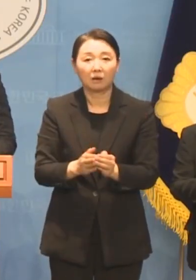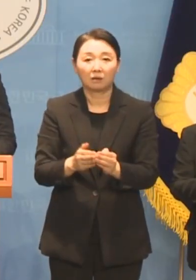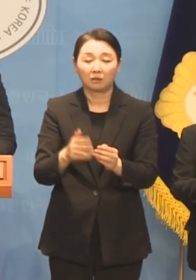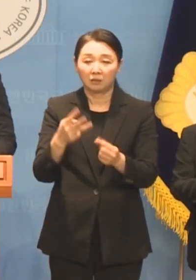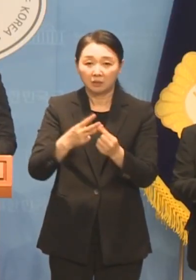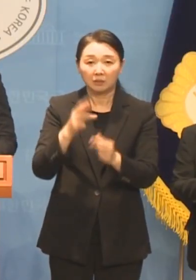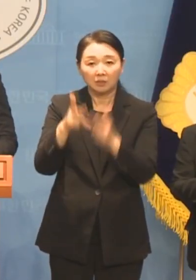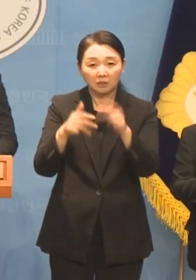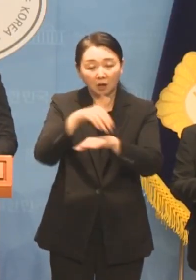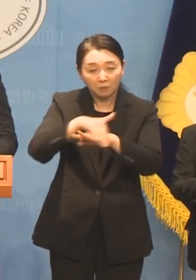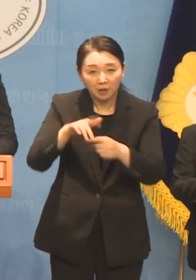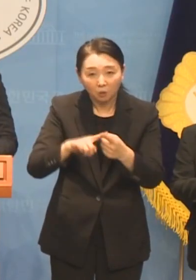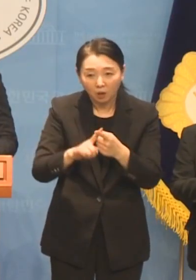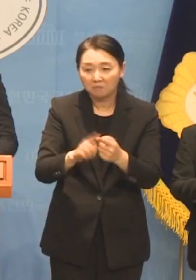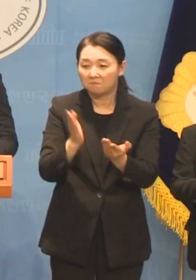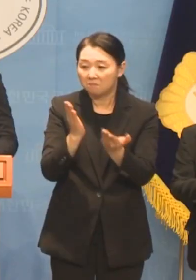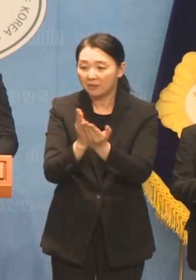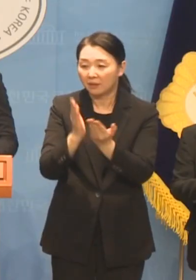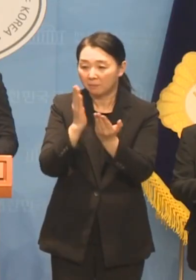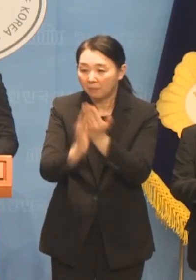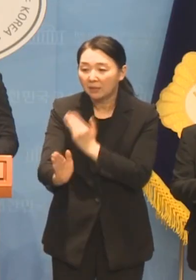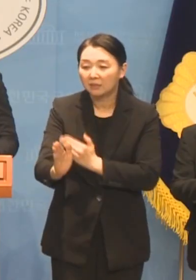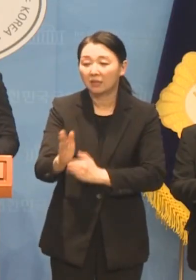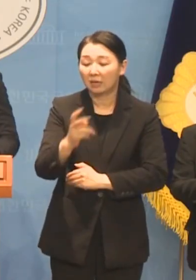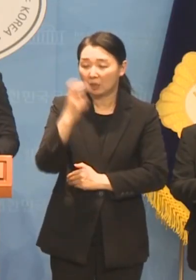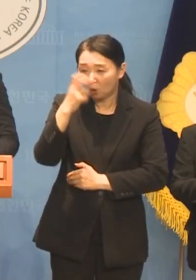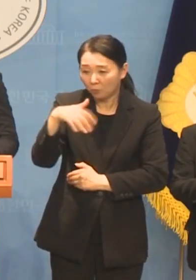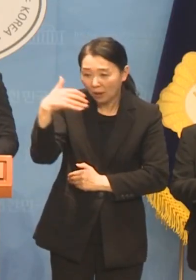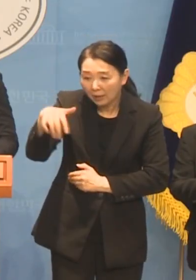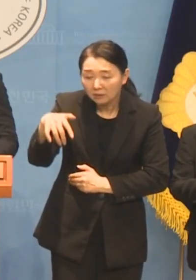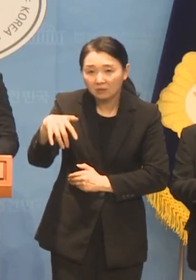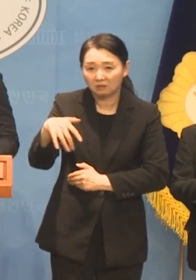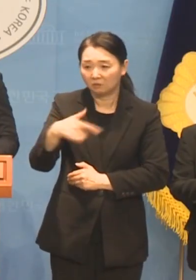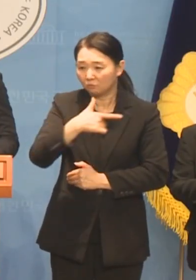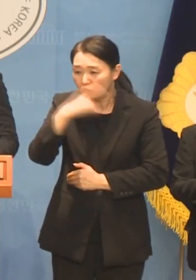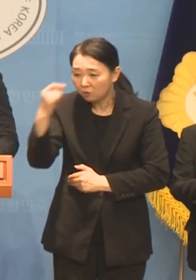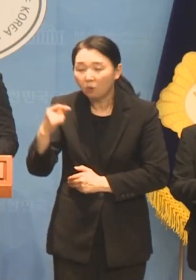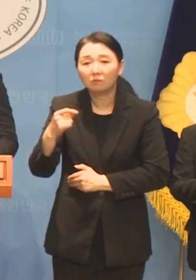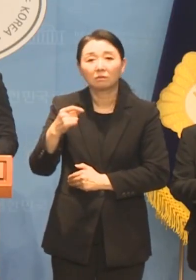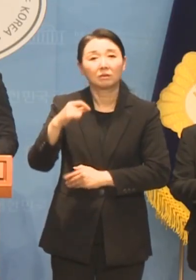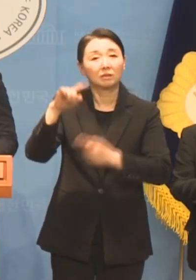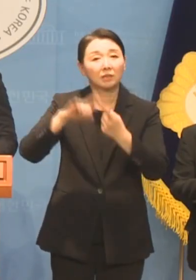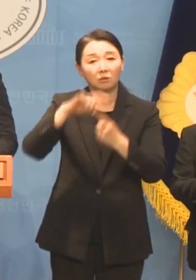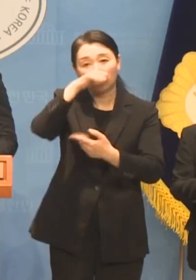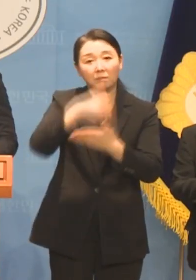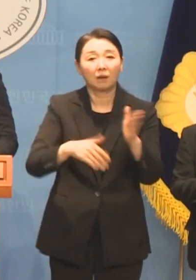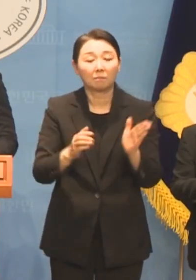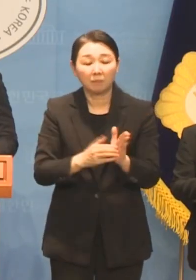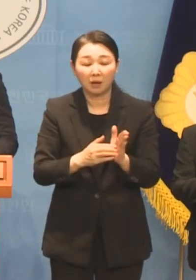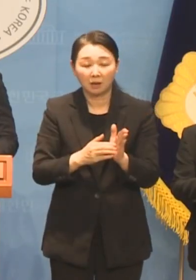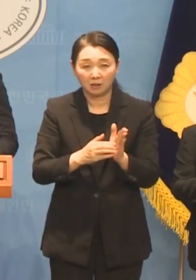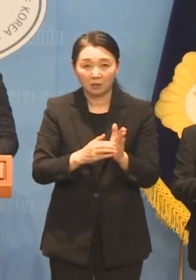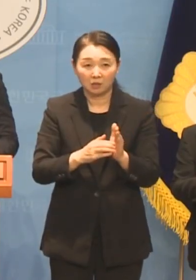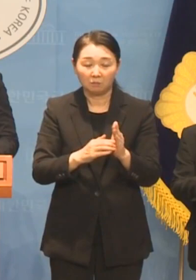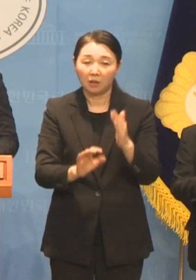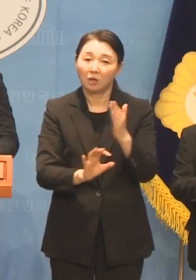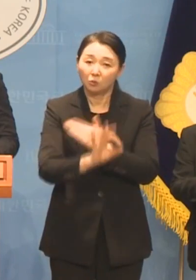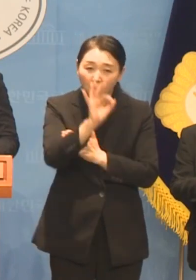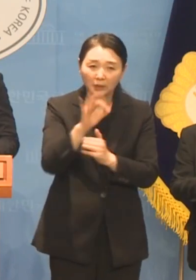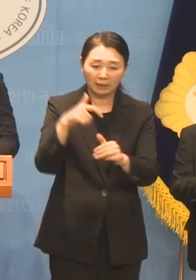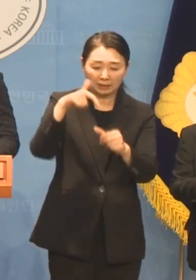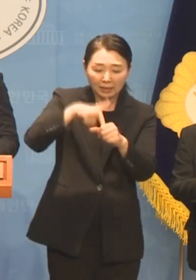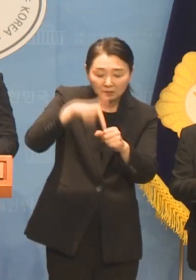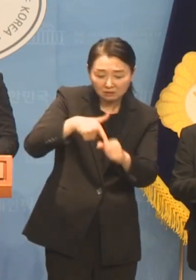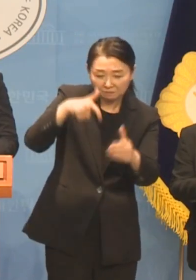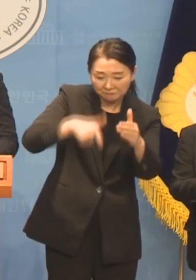사업계획 적정성 검토 등이 미비한 내역에 대한 감액도 있었습니다. 또한 동해가스전 시추 예산, 대왕고래 사업